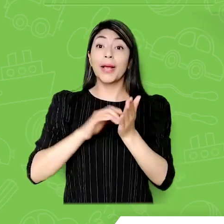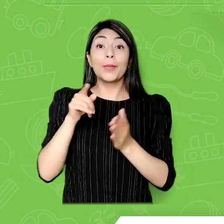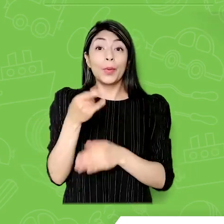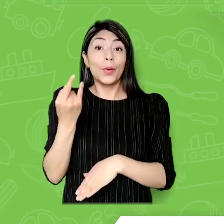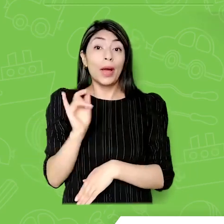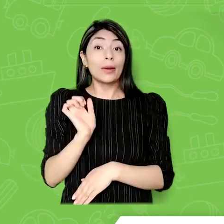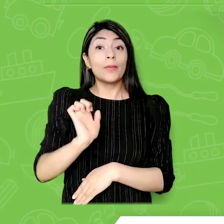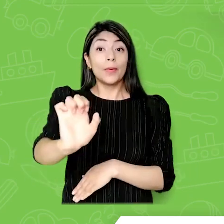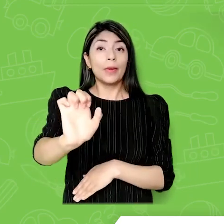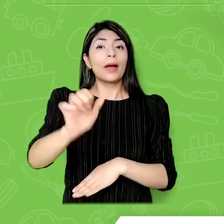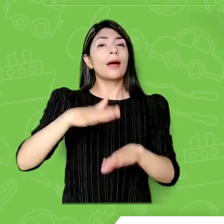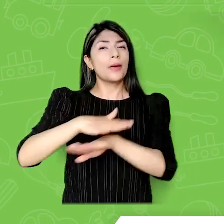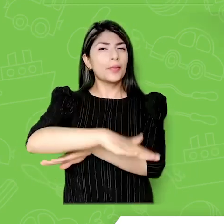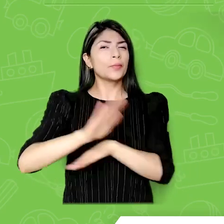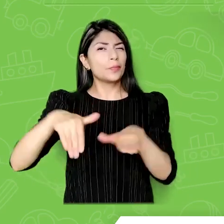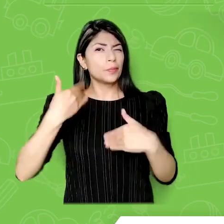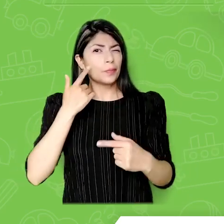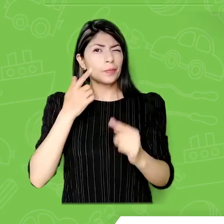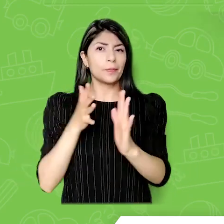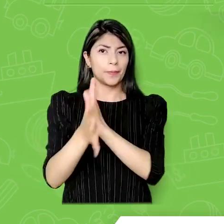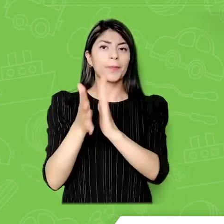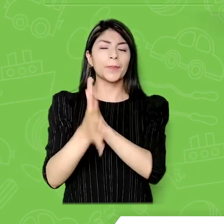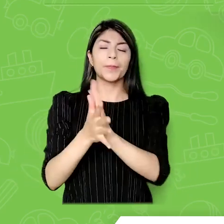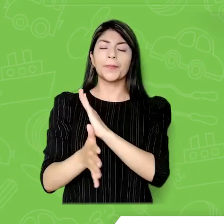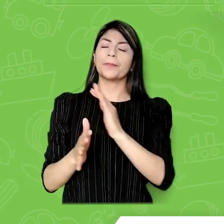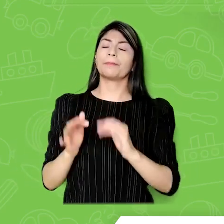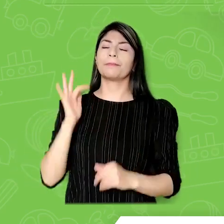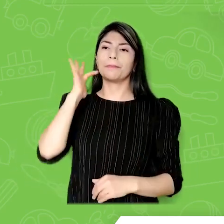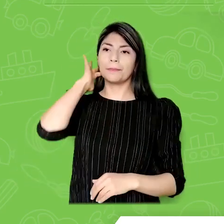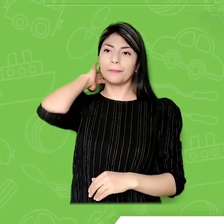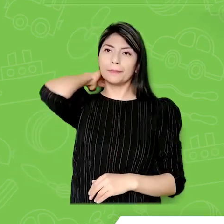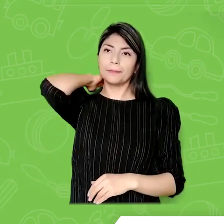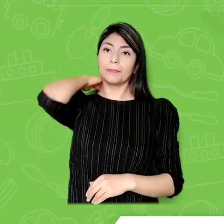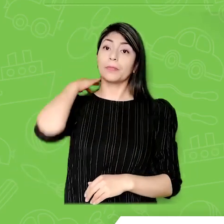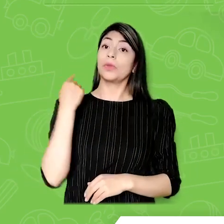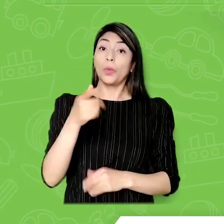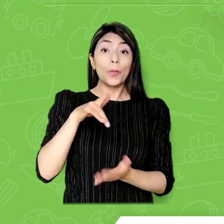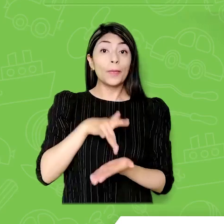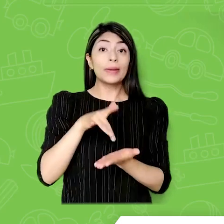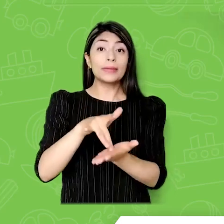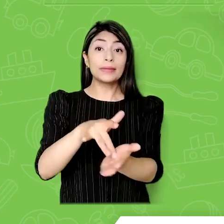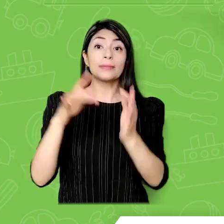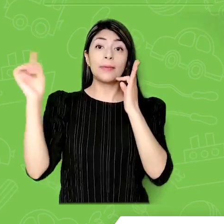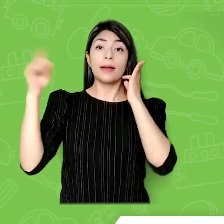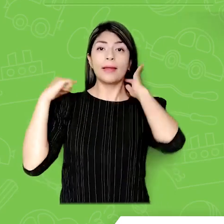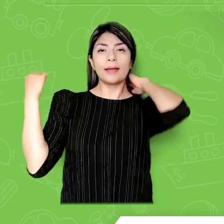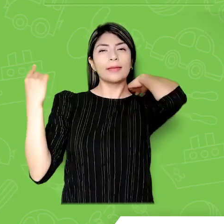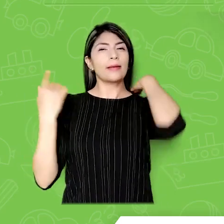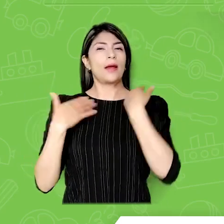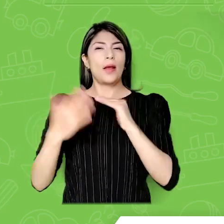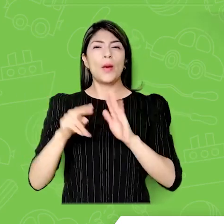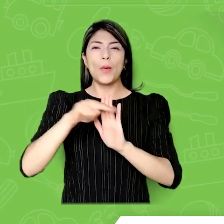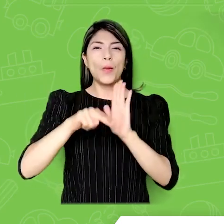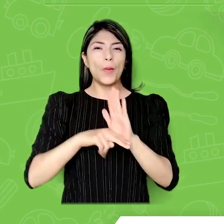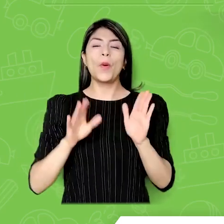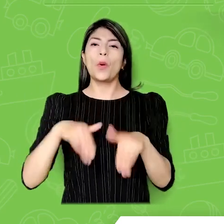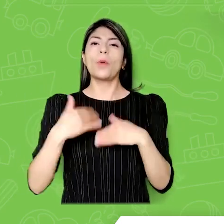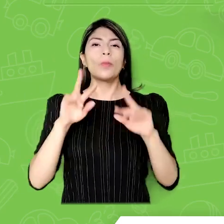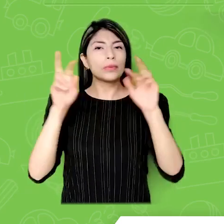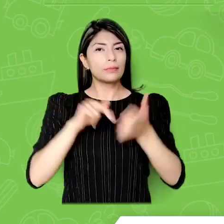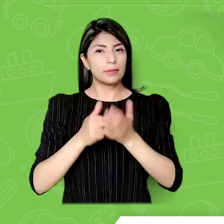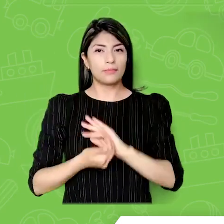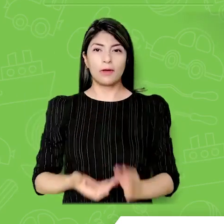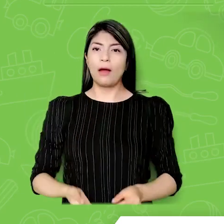Requisitos generales para participar en el proceso de selección en la modalidad de ascenso. 1. Ser ciudadano